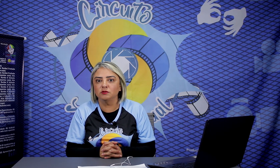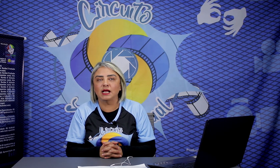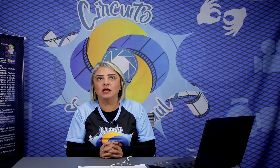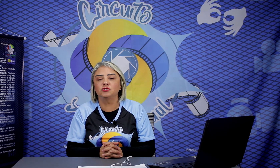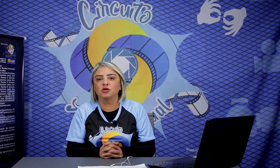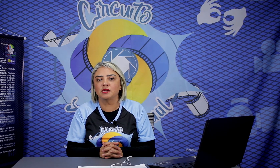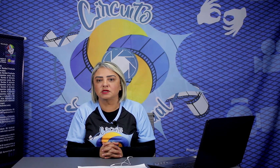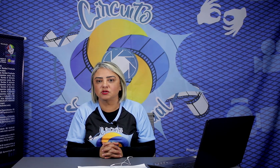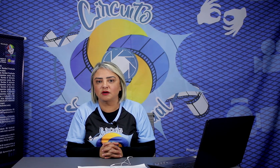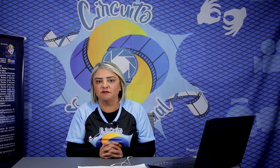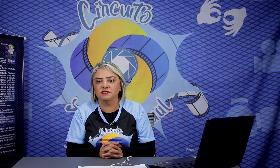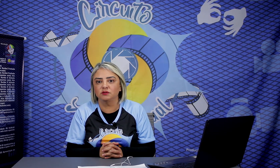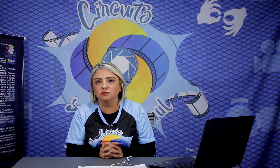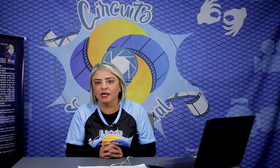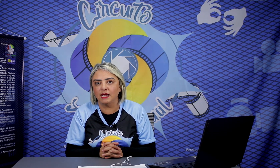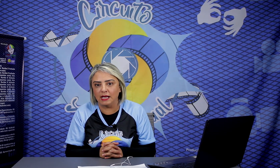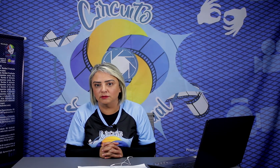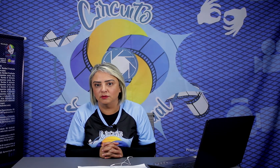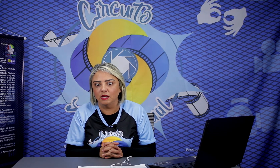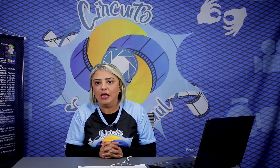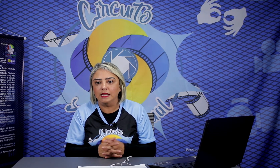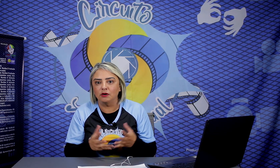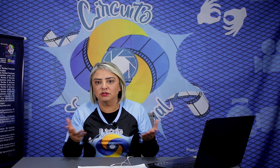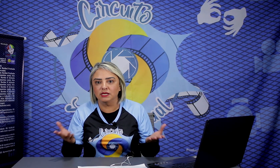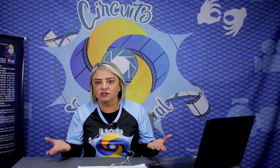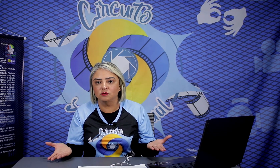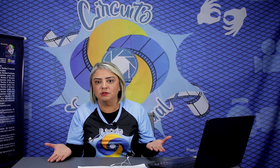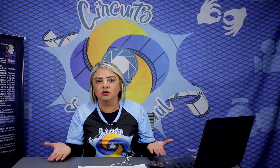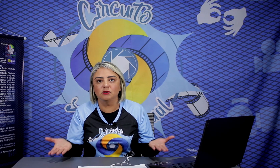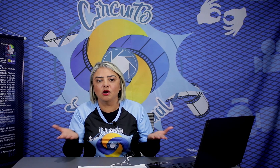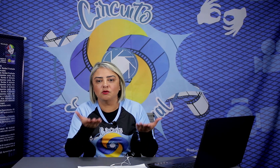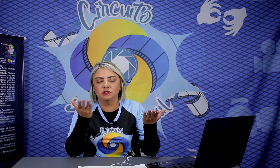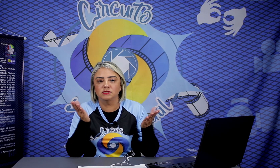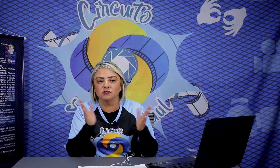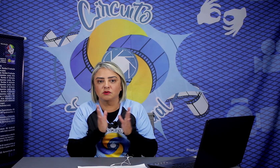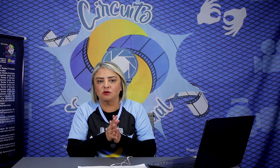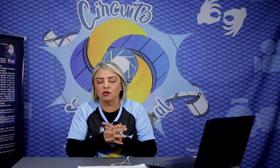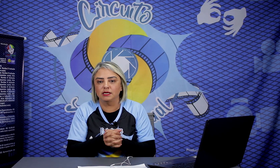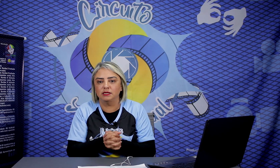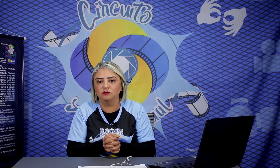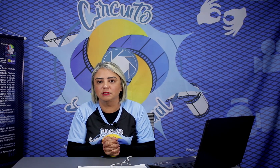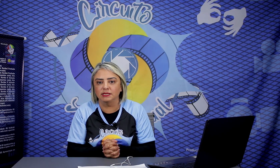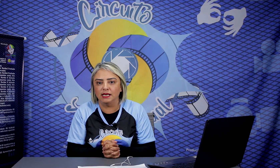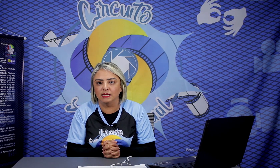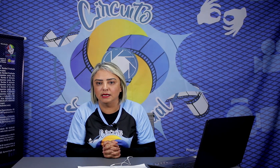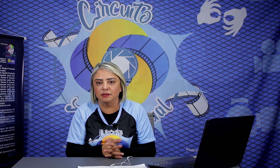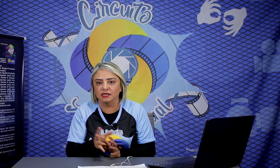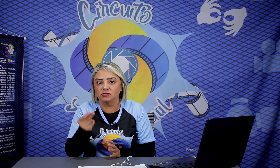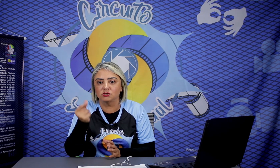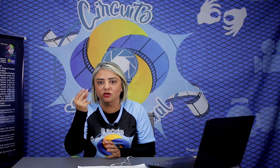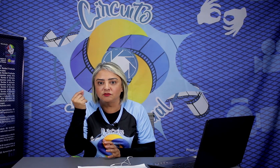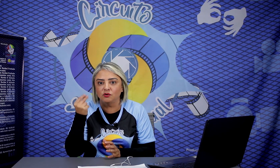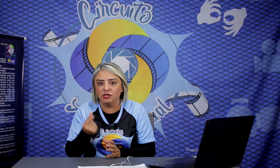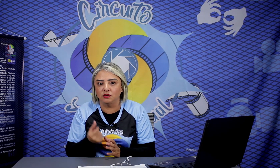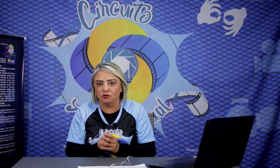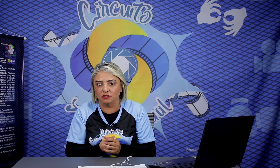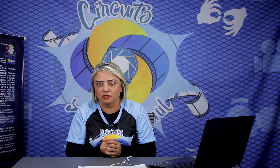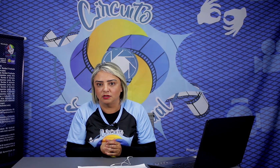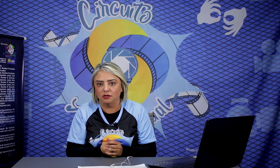lá no Jornal Nacional fazendo tudo errado? E acontece comigo igual aconteceu com a coleguinha do Mandela, lembra que essa história virou ícone?